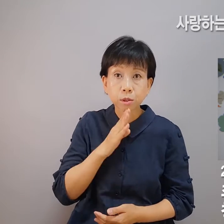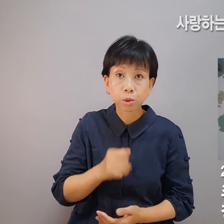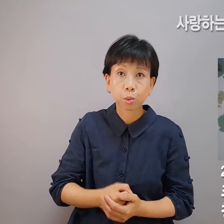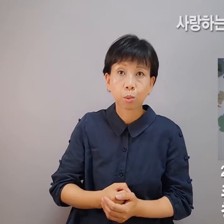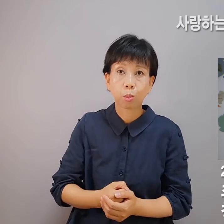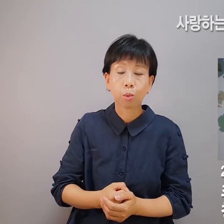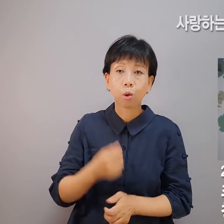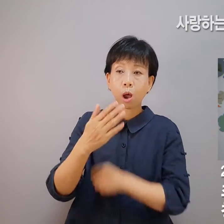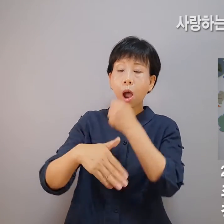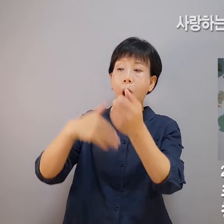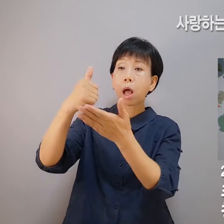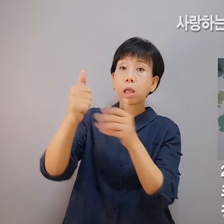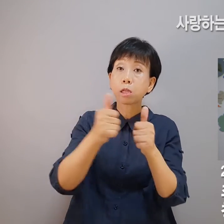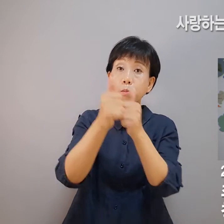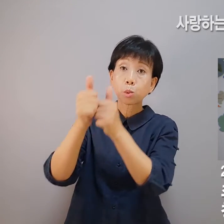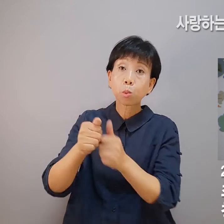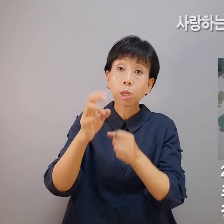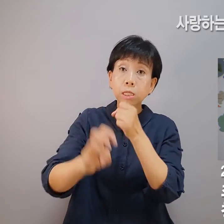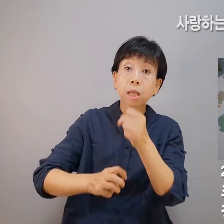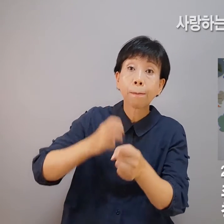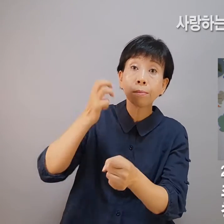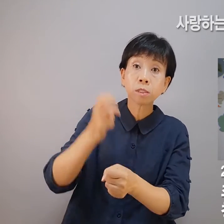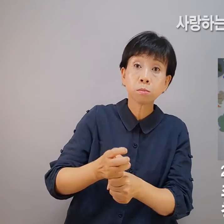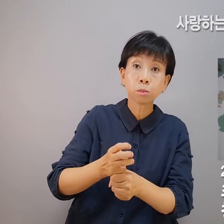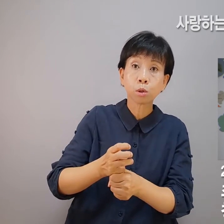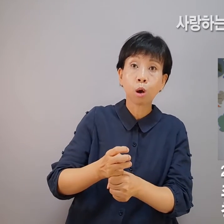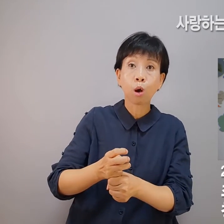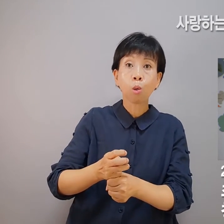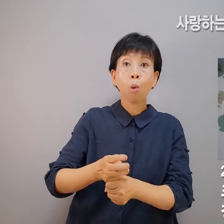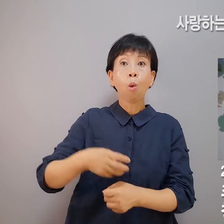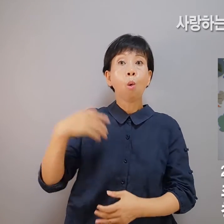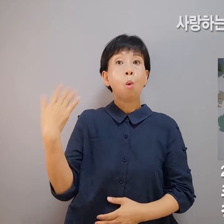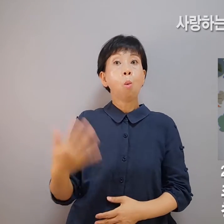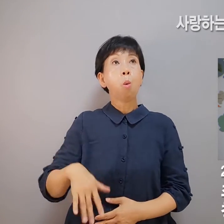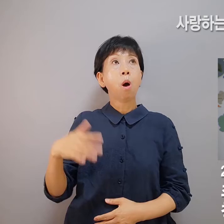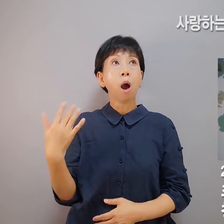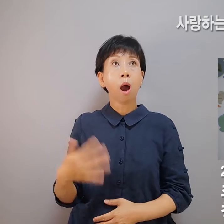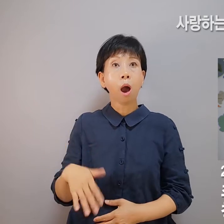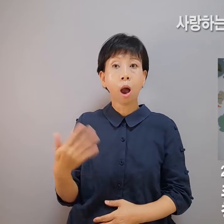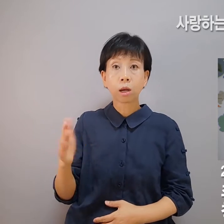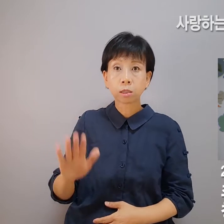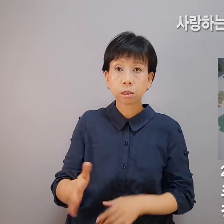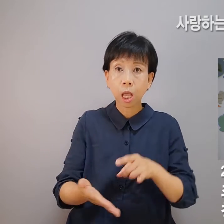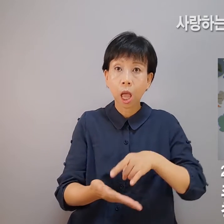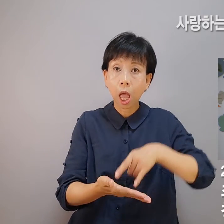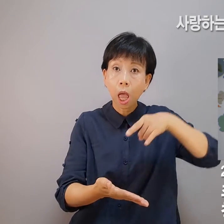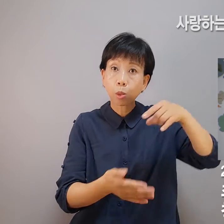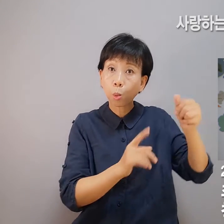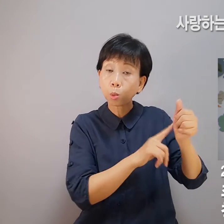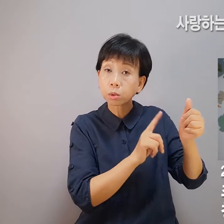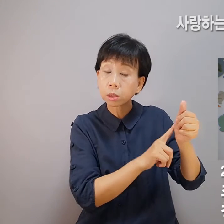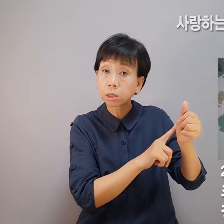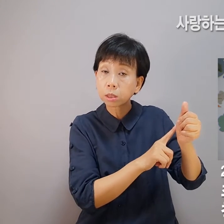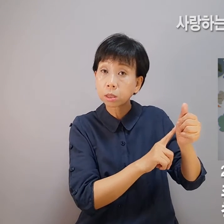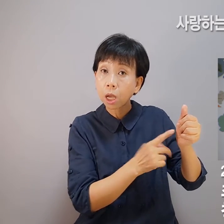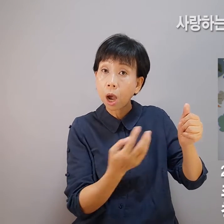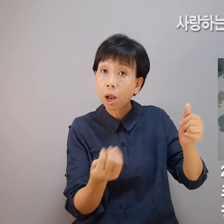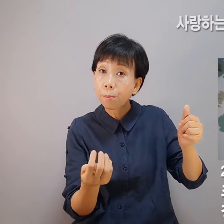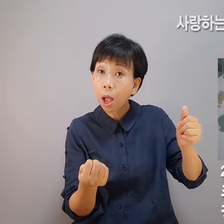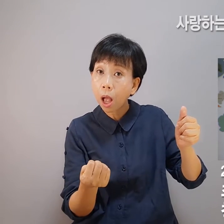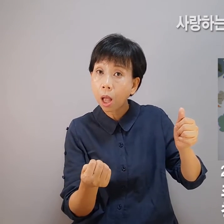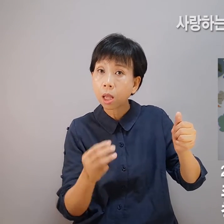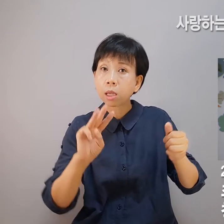30년? 와, 어떻게 그렇게 살 수 있을까? 근데 무려 성경은요 에녹이 300년 동안